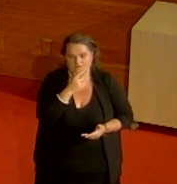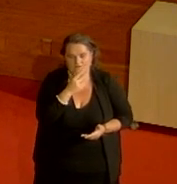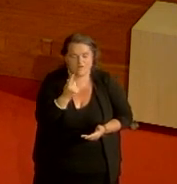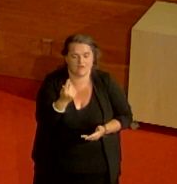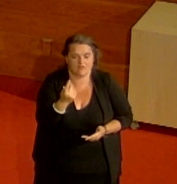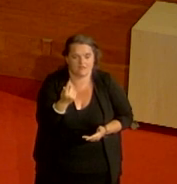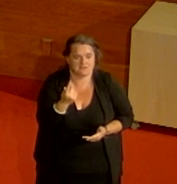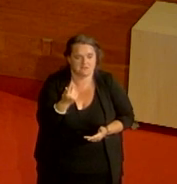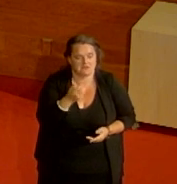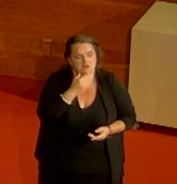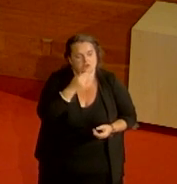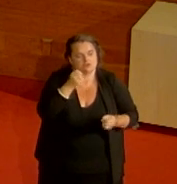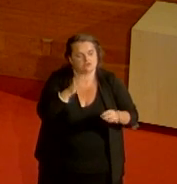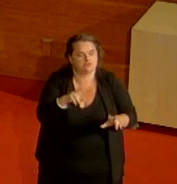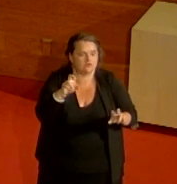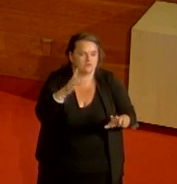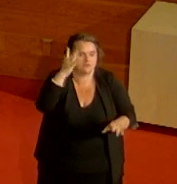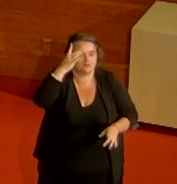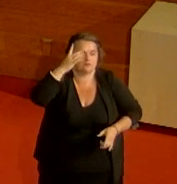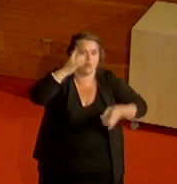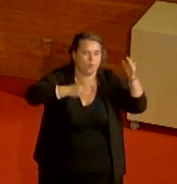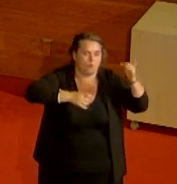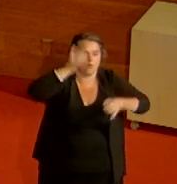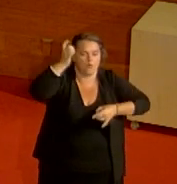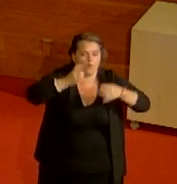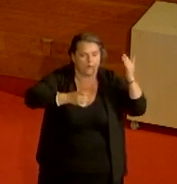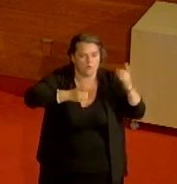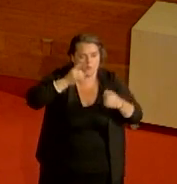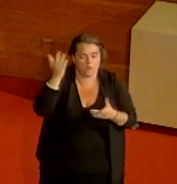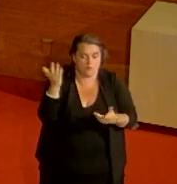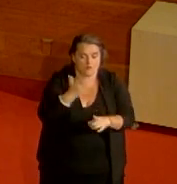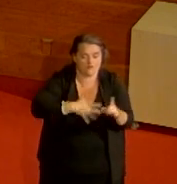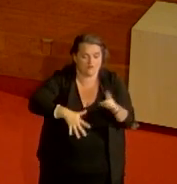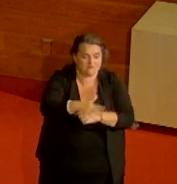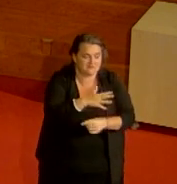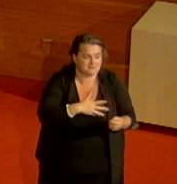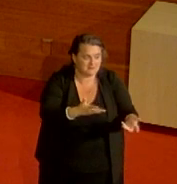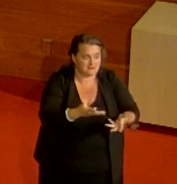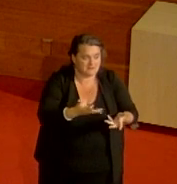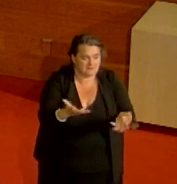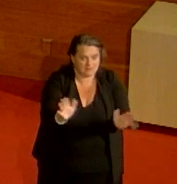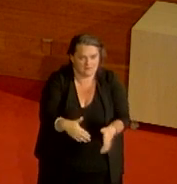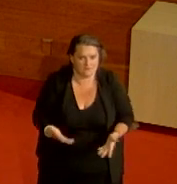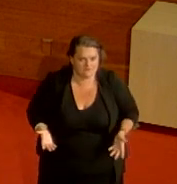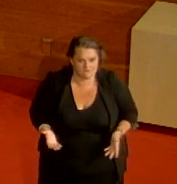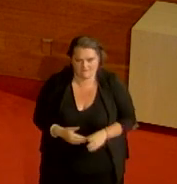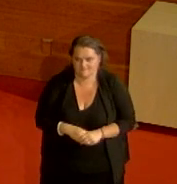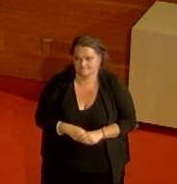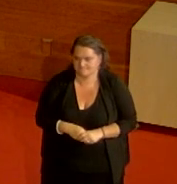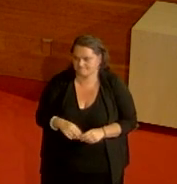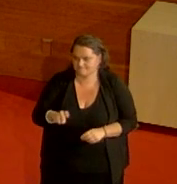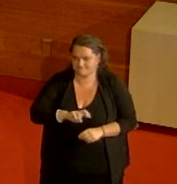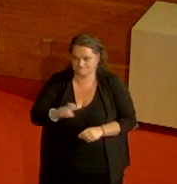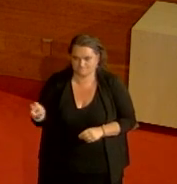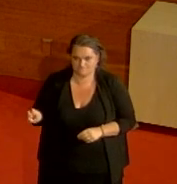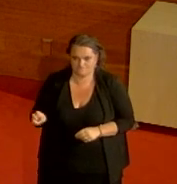narrativas sin esas eh sin esas orientaciones que nos permitan entender lo que estamos viendo y por otra parte en esa lectura